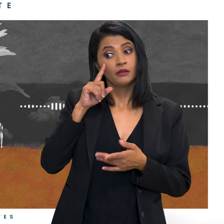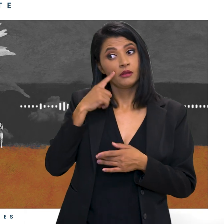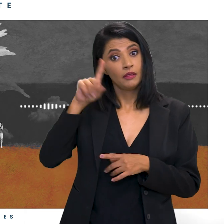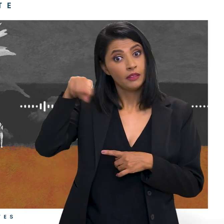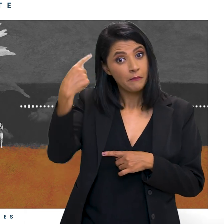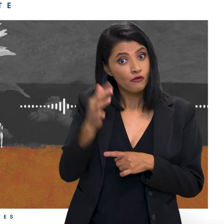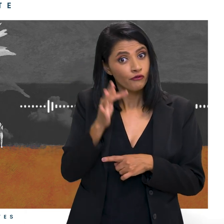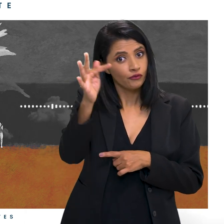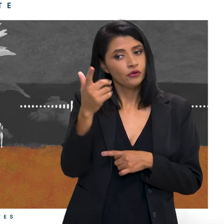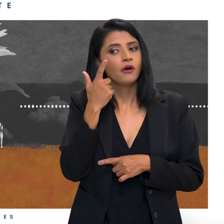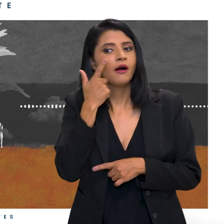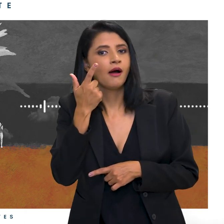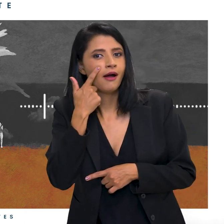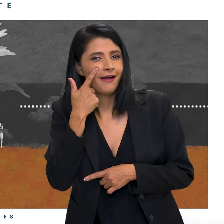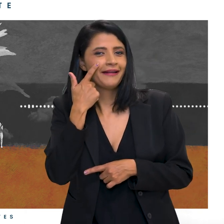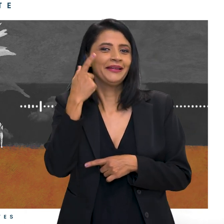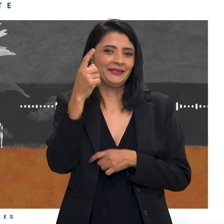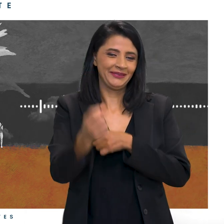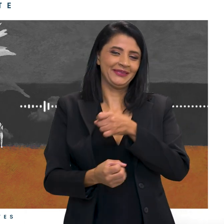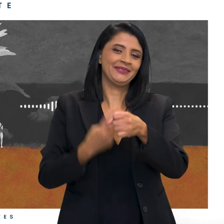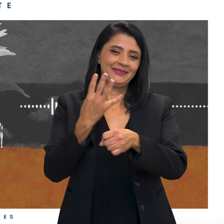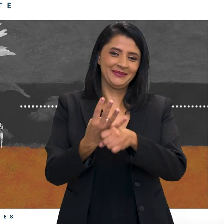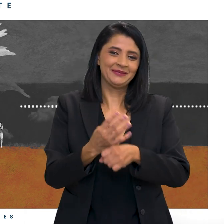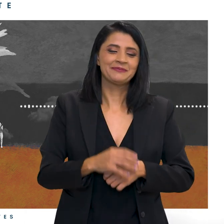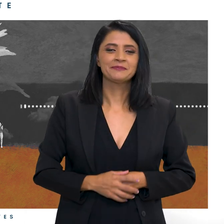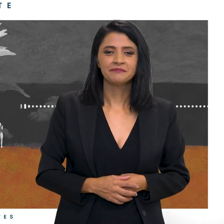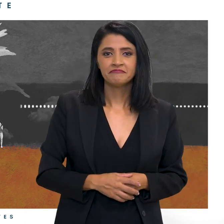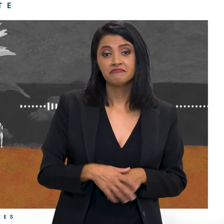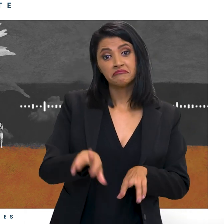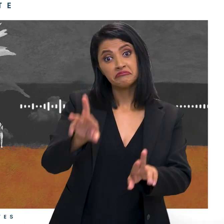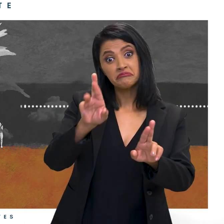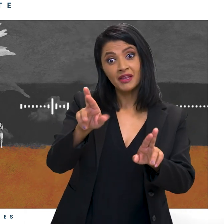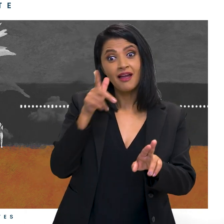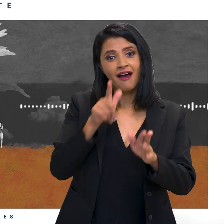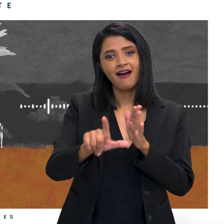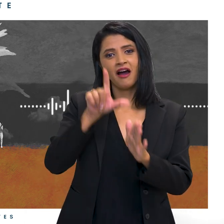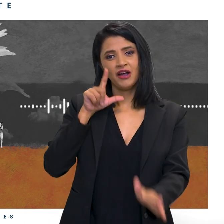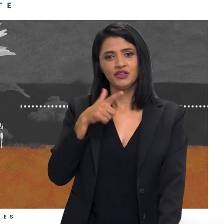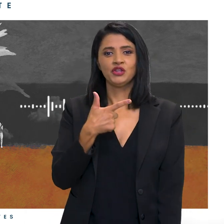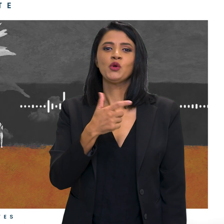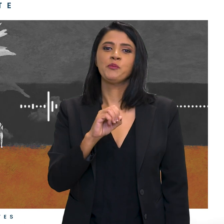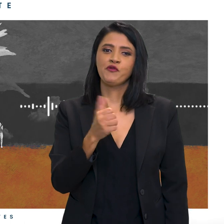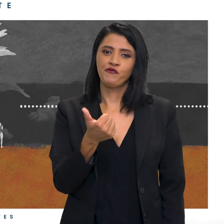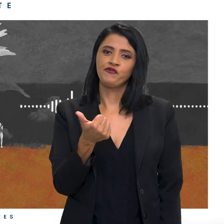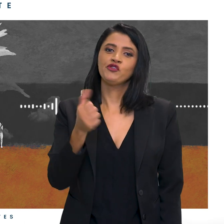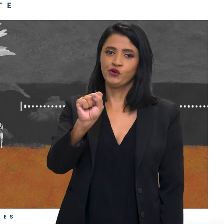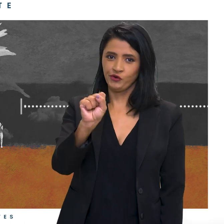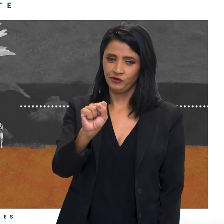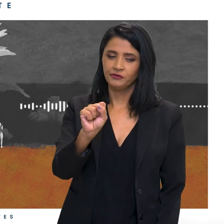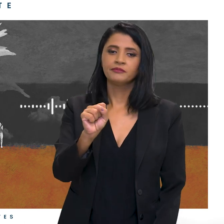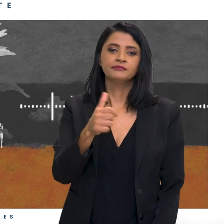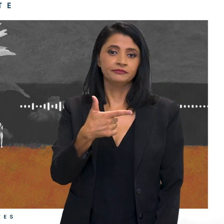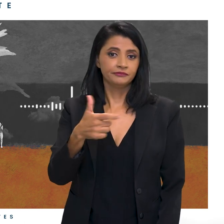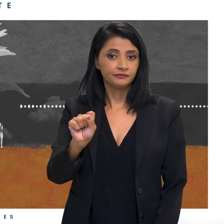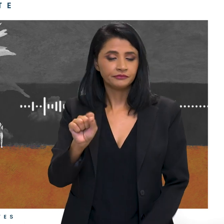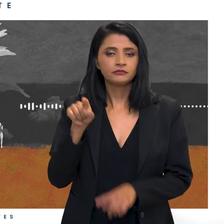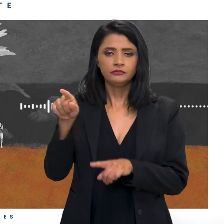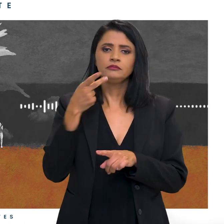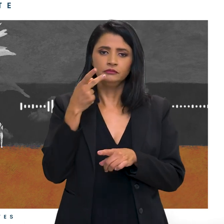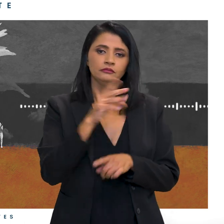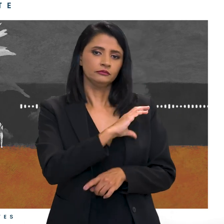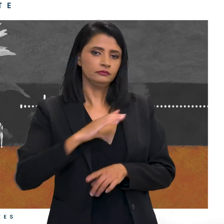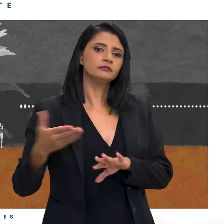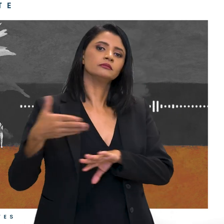de pauta para a gente checar, nem que seja no futuro ano bissexto. E tomara que isso saia bem antes de 2028. O coordenador